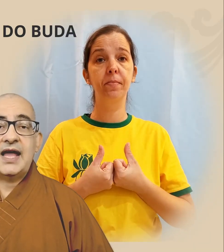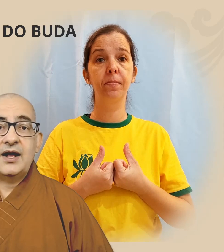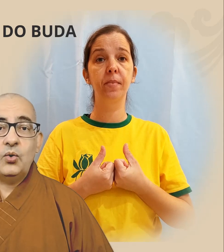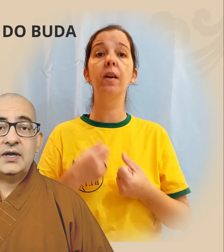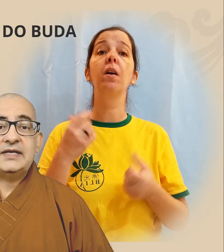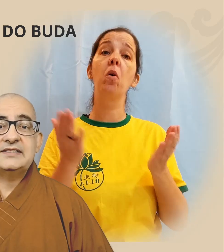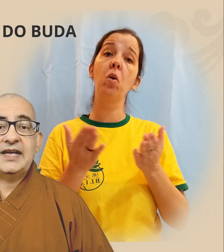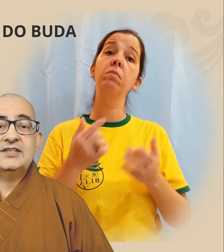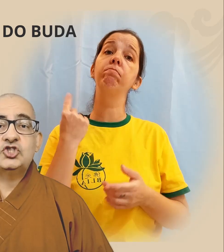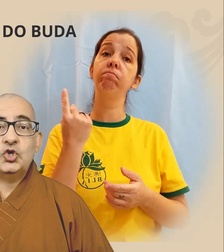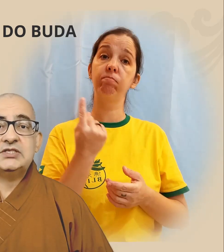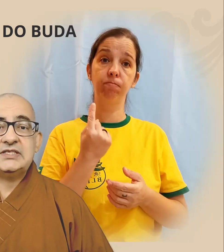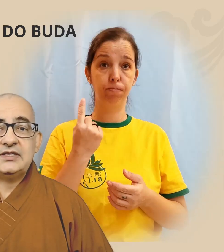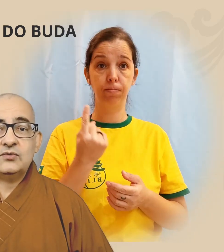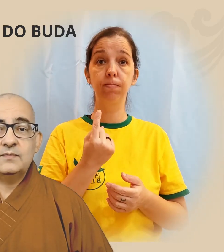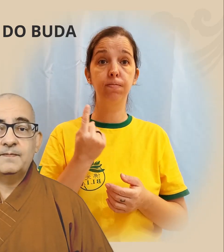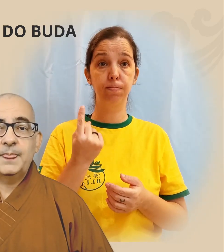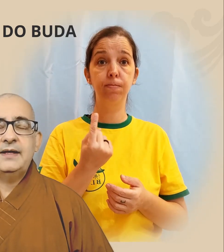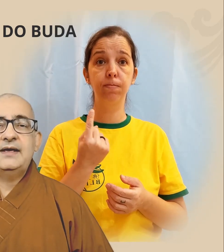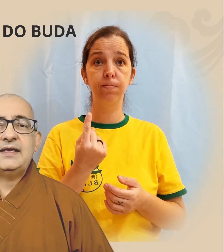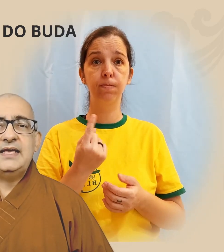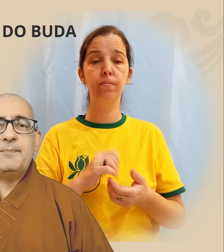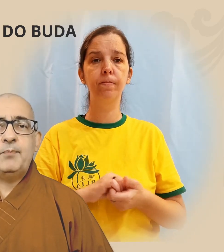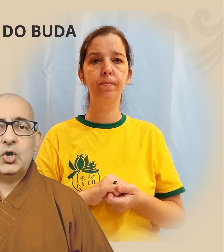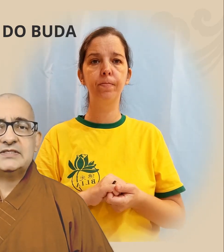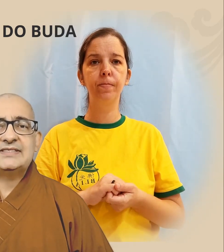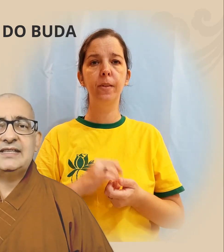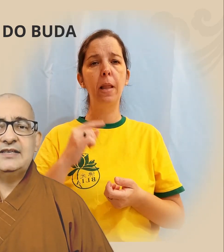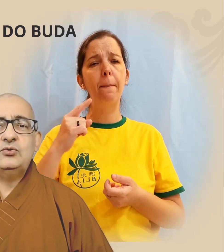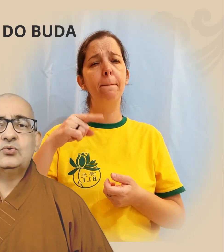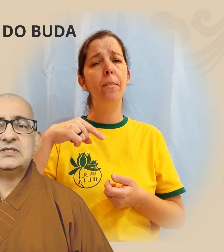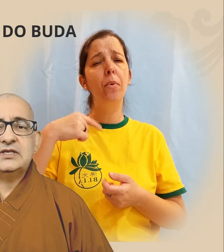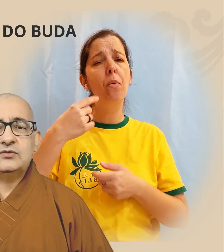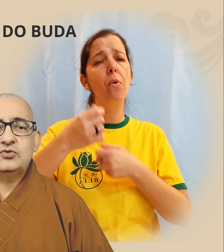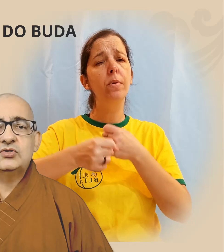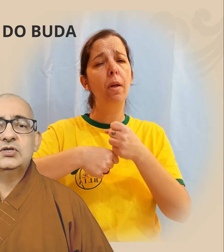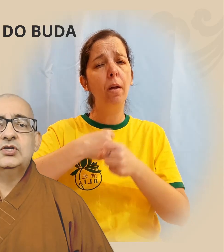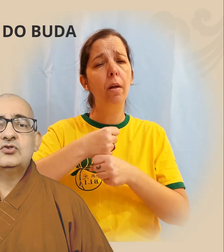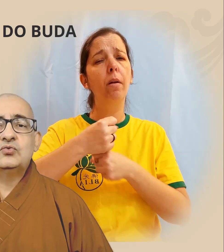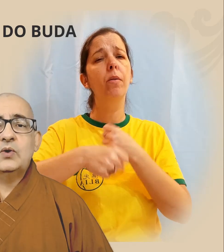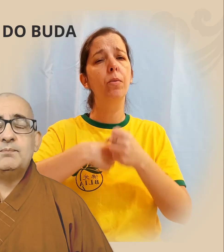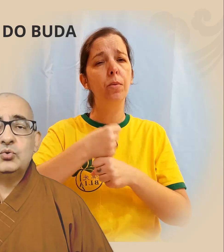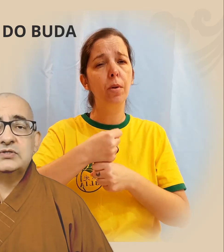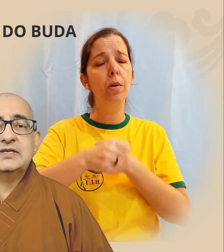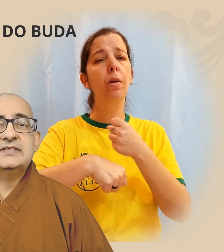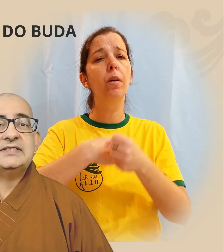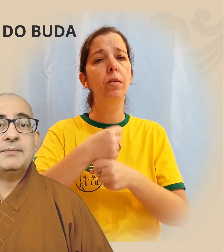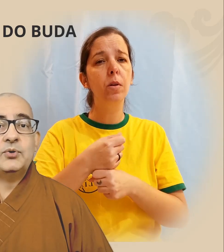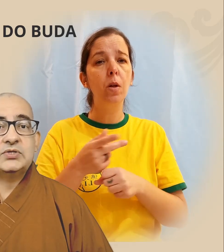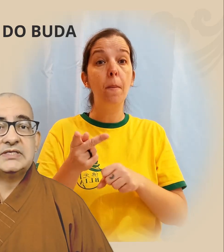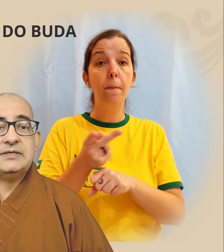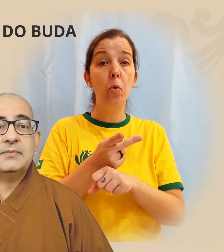Siddhartha agora está sozinho e, após tantos anos, sua busca